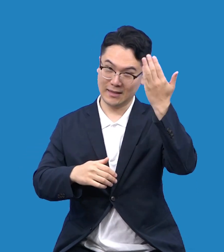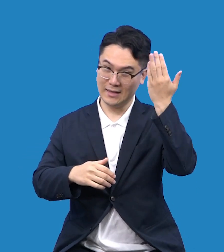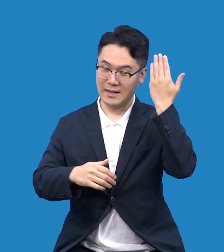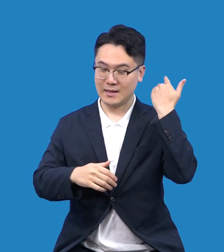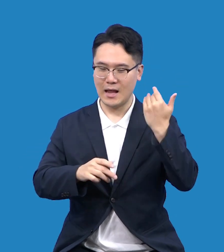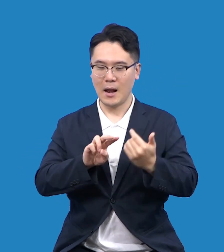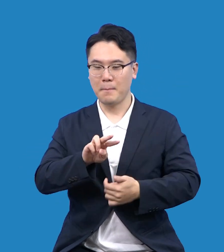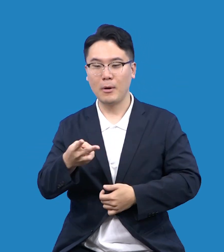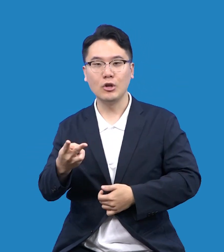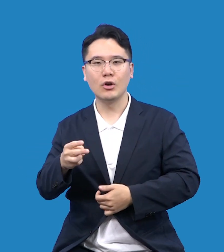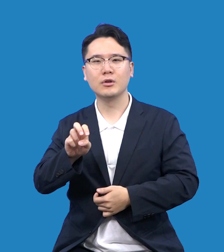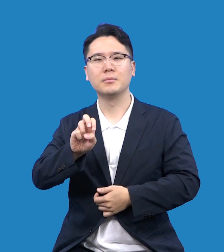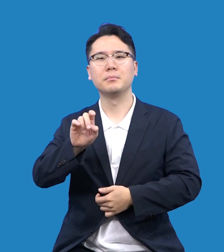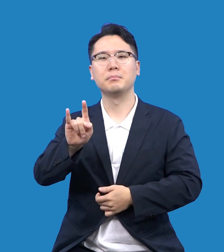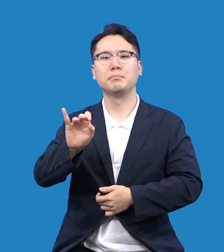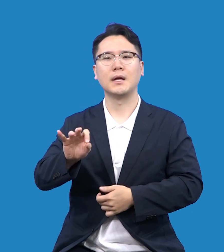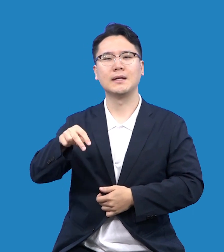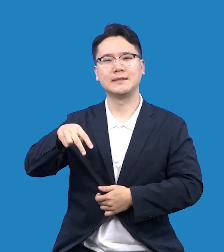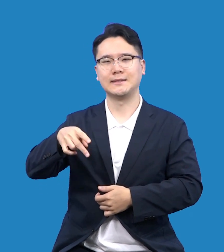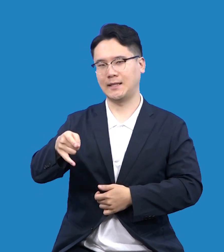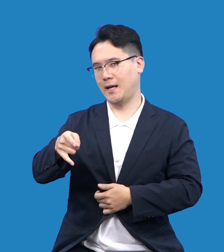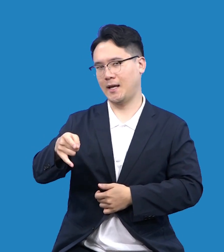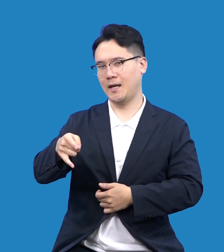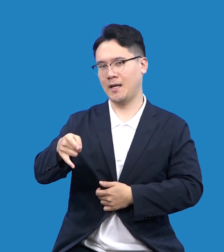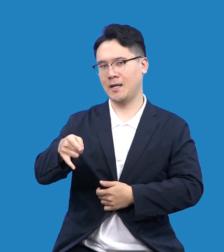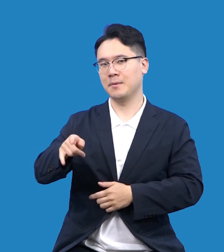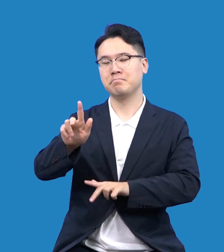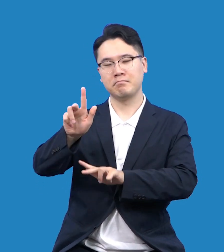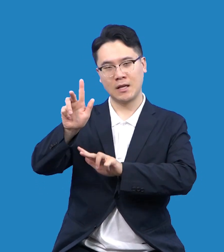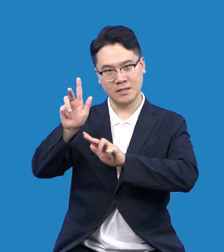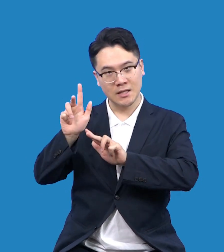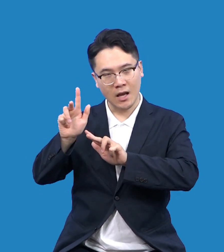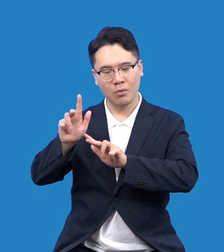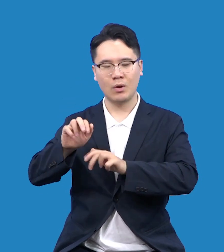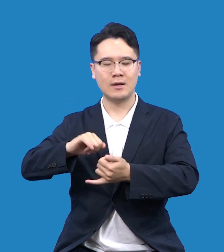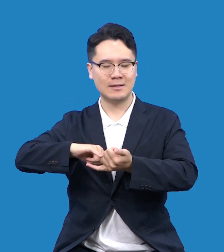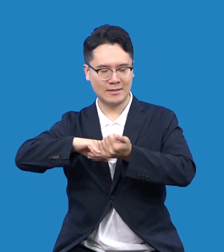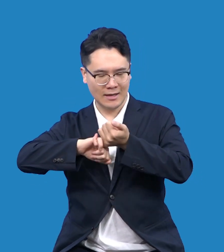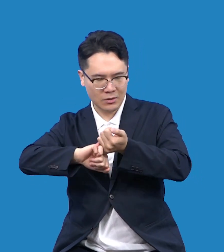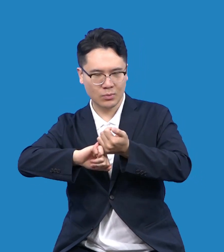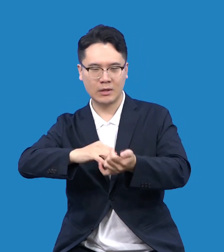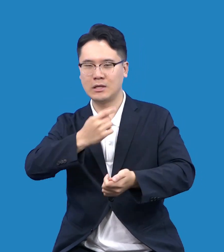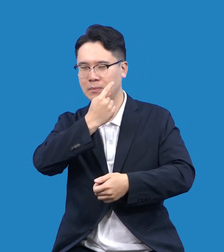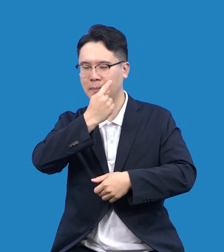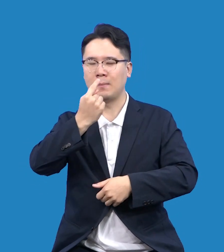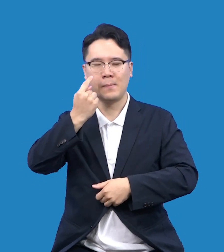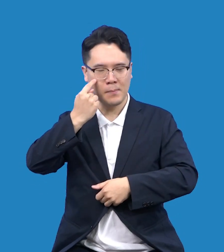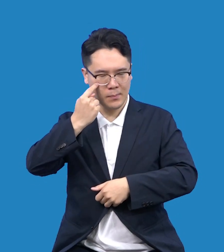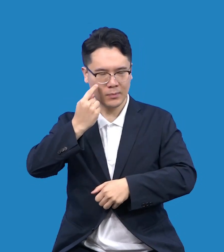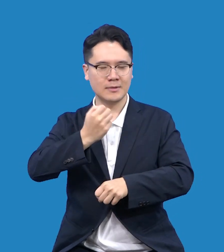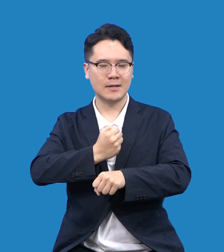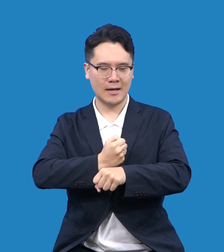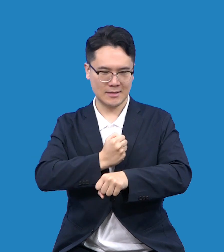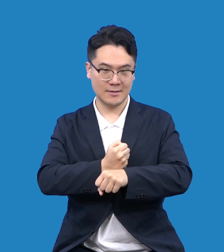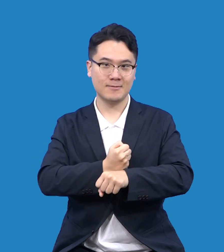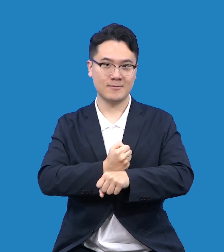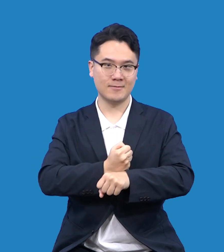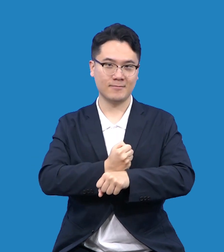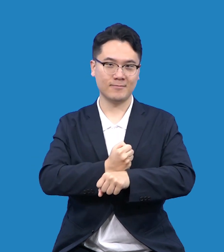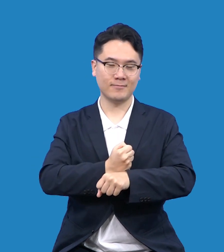맹세로 보증하셨다 그랬어요. 하나님이 맹세하고 약속하고 보증하신 말씀, 그것이 하나님의 약속인